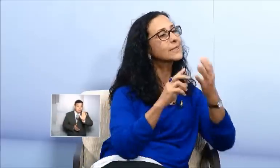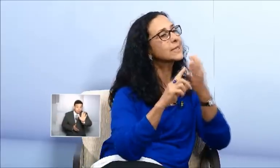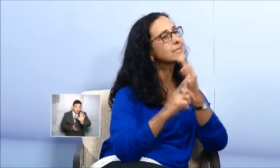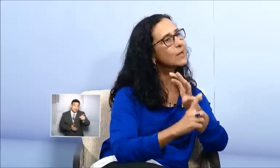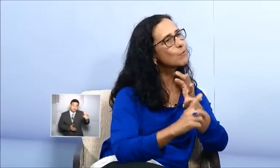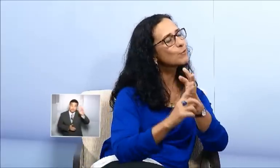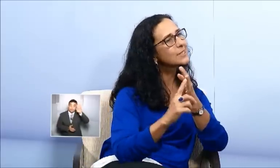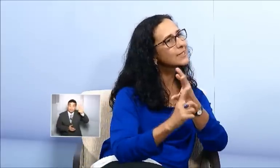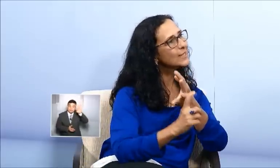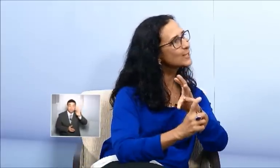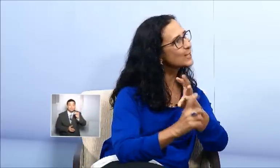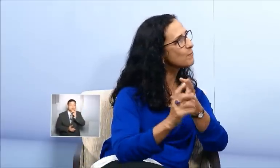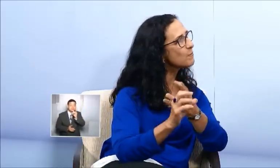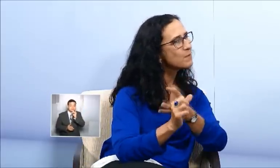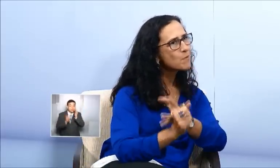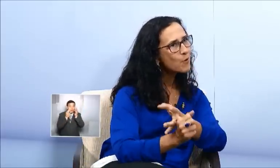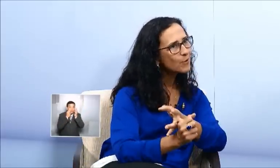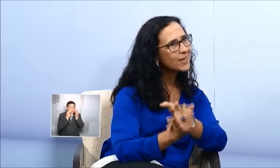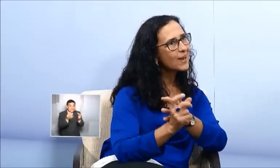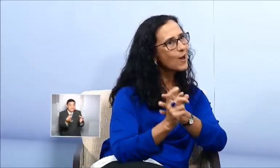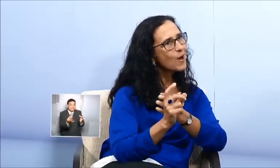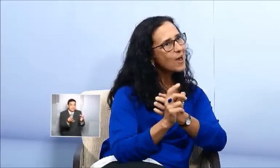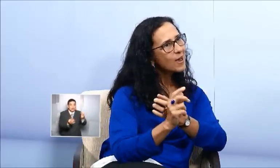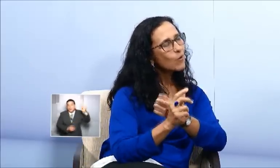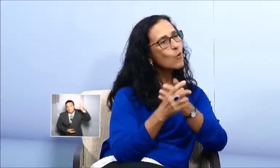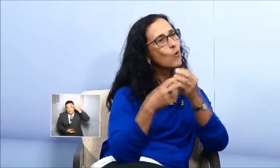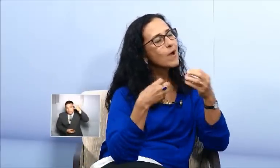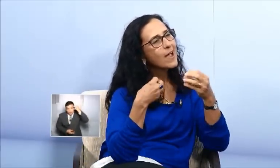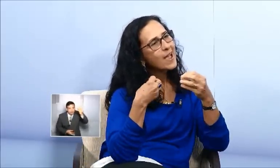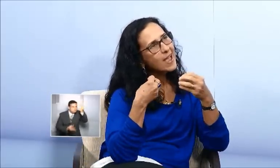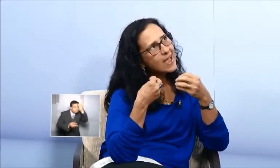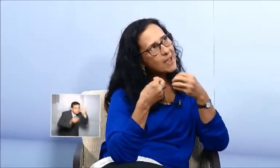pensando, atenção, concentração, memória,